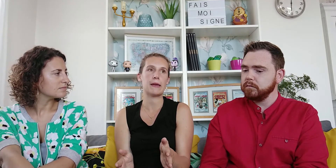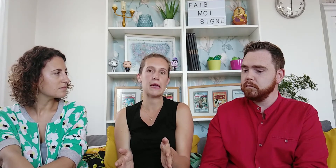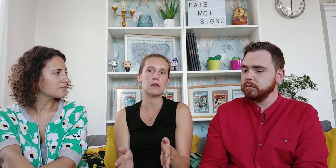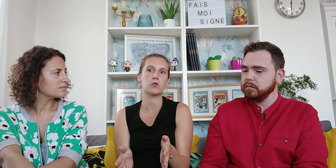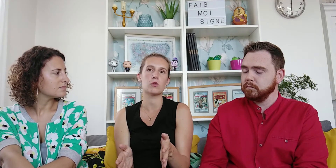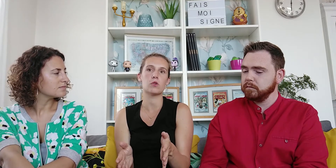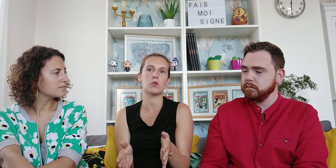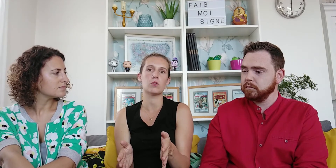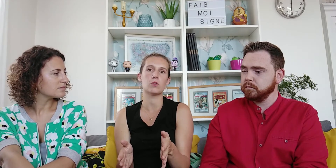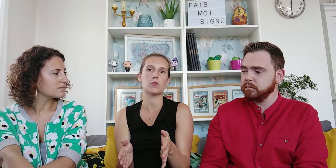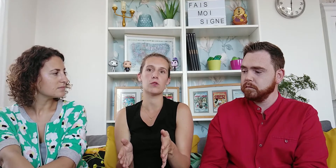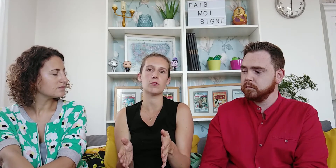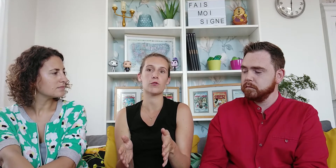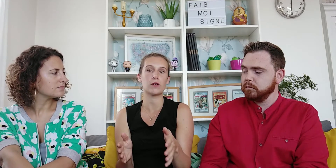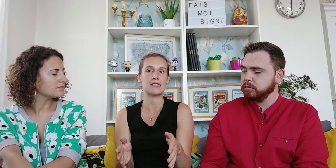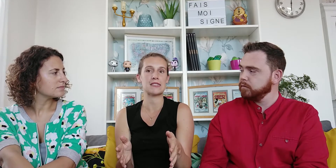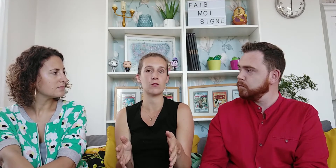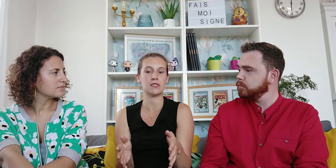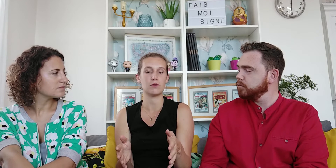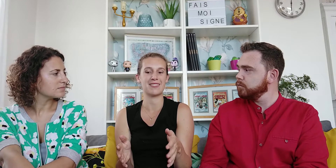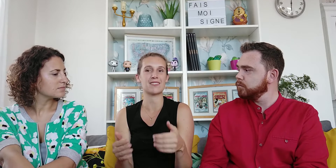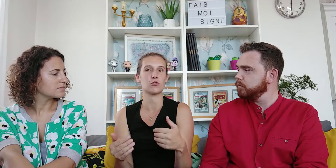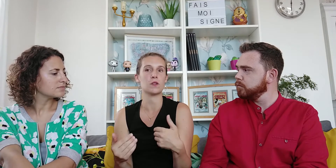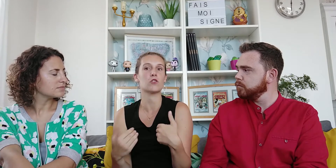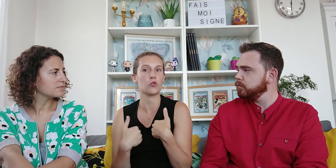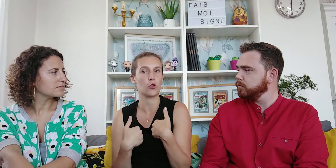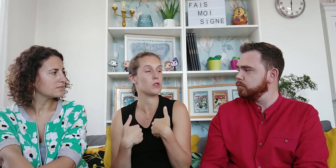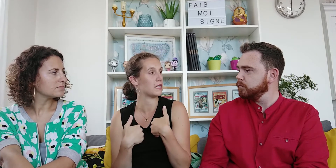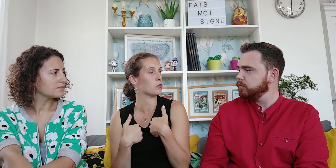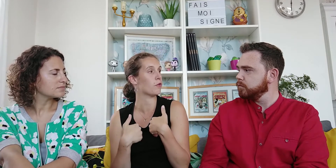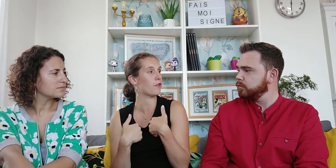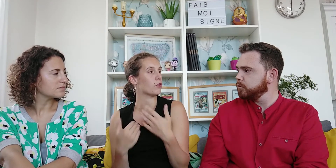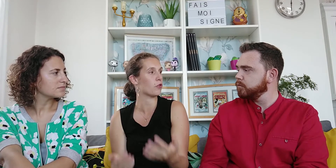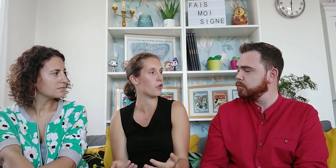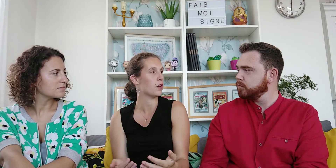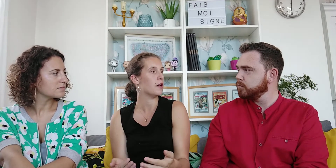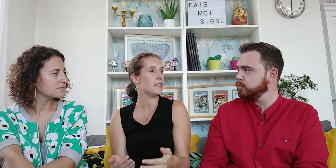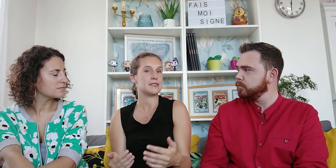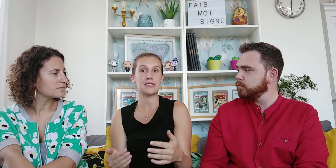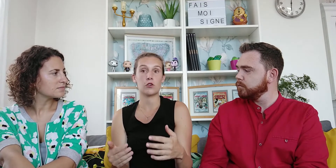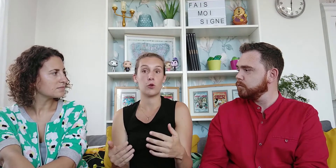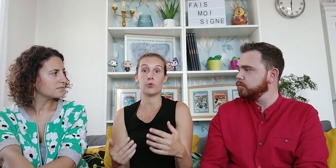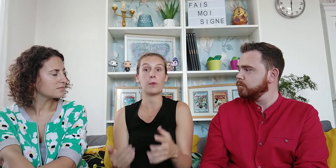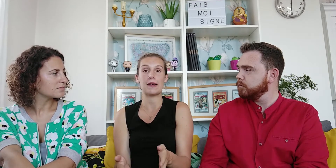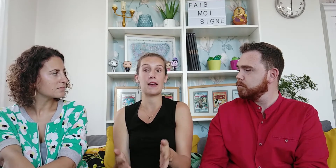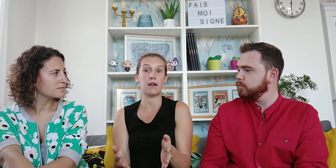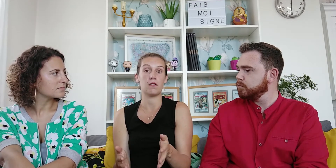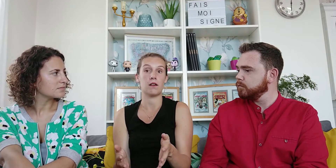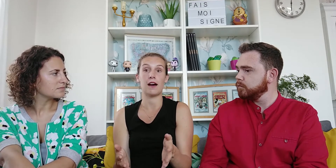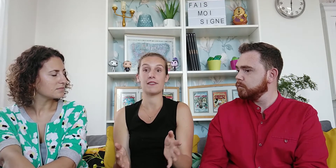permet de se focaliser aussi, d'accentuer notre communication vers notre enfant. C'est-à-dire que pour parler avec ses